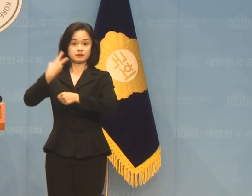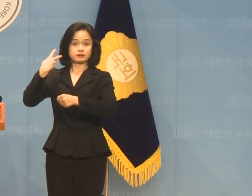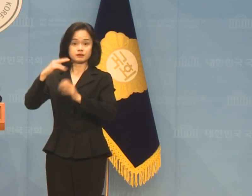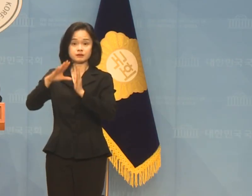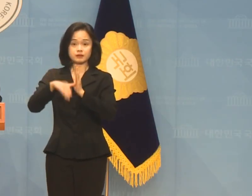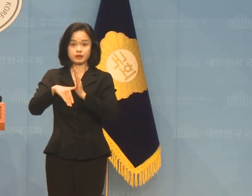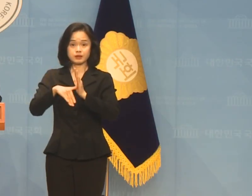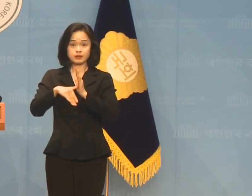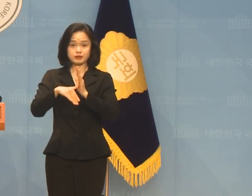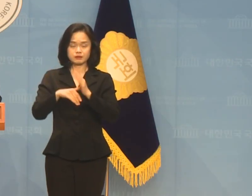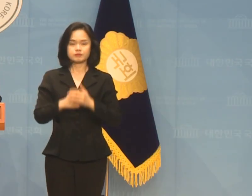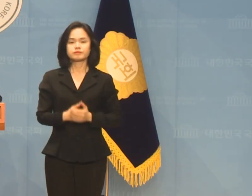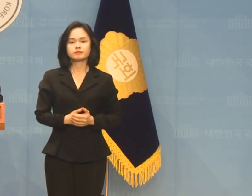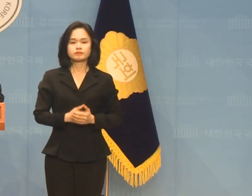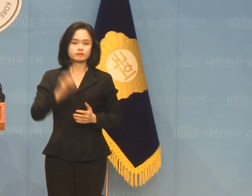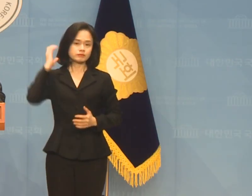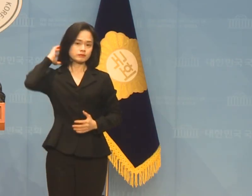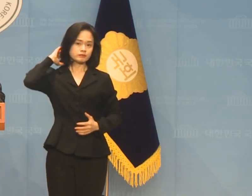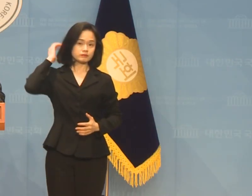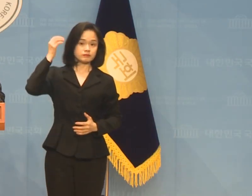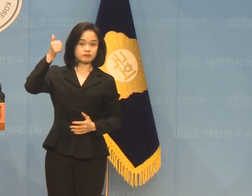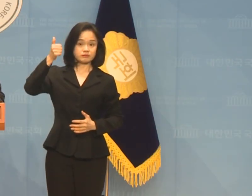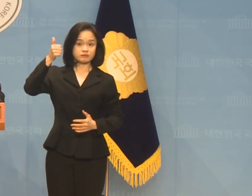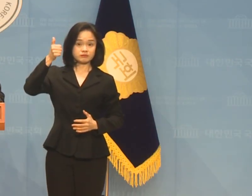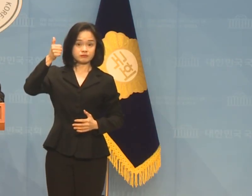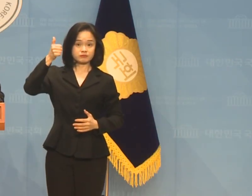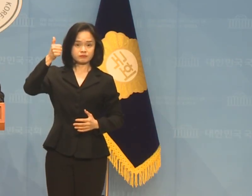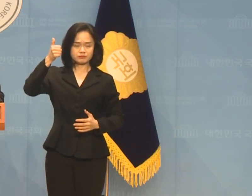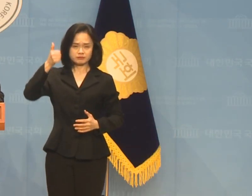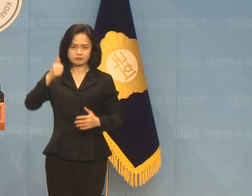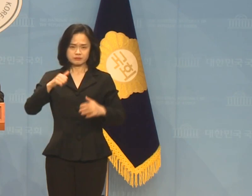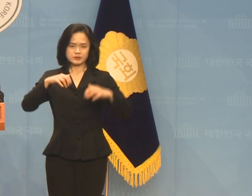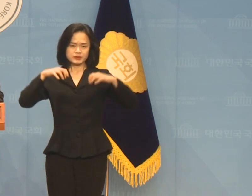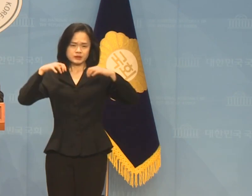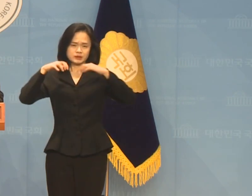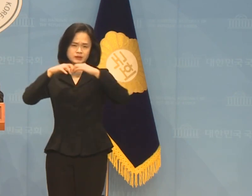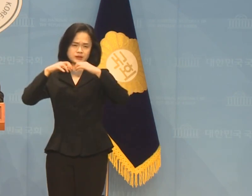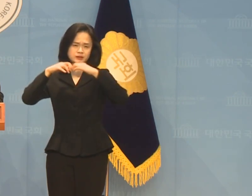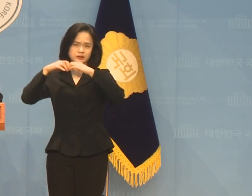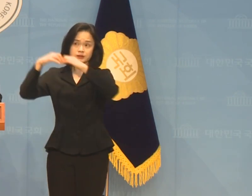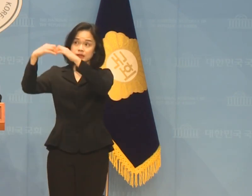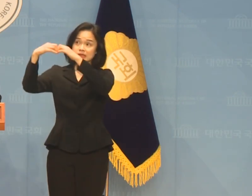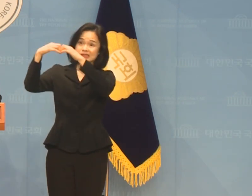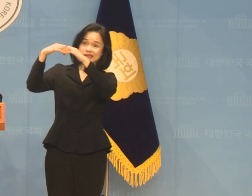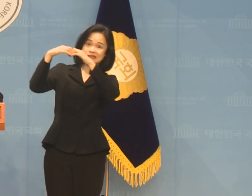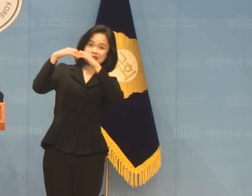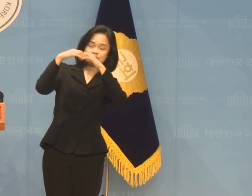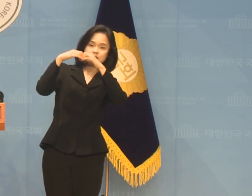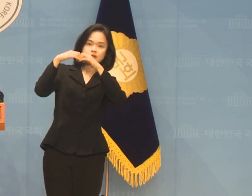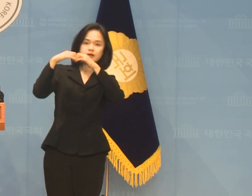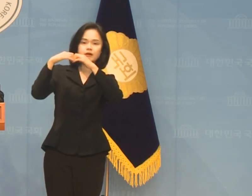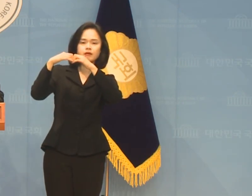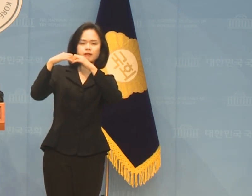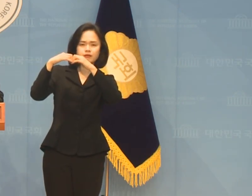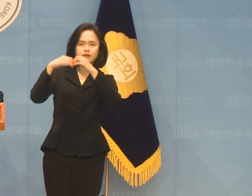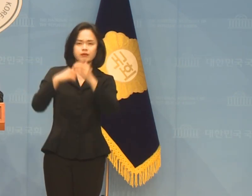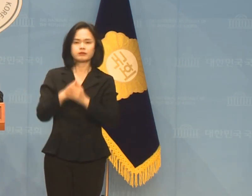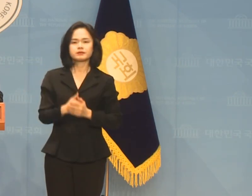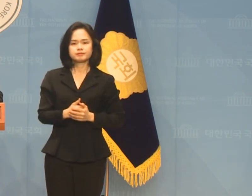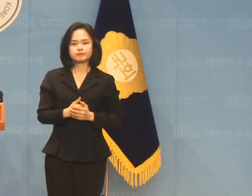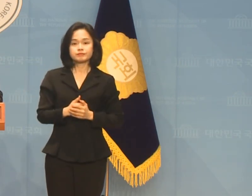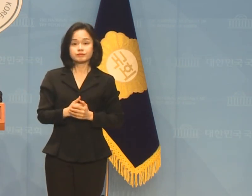낙동강 전선까지 밀고 내려왔고 중공군의 불법 개입으로 일사후퇴를 하게